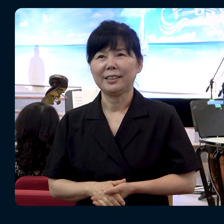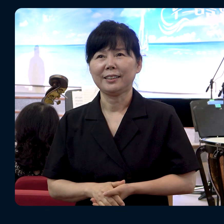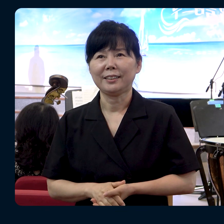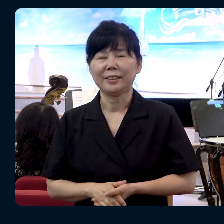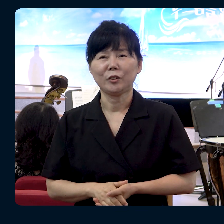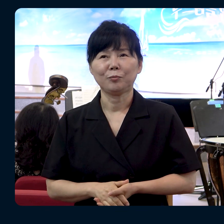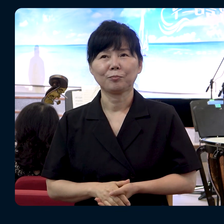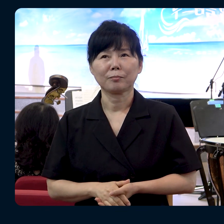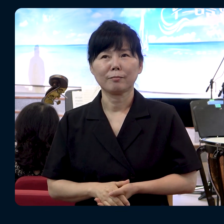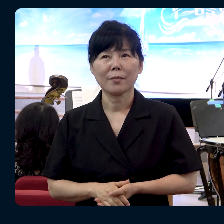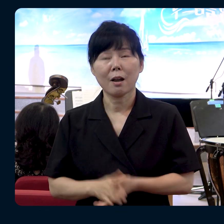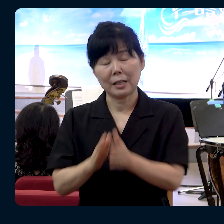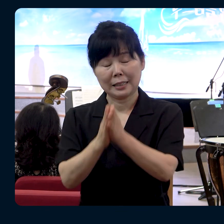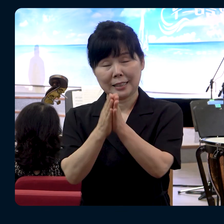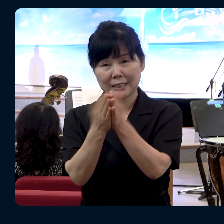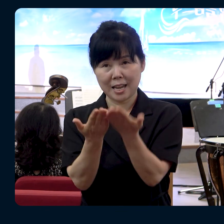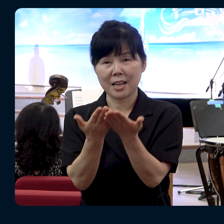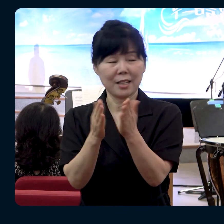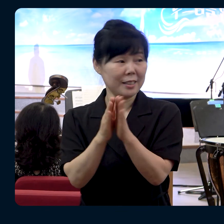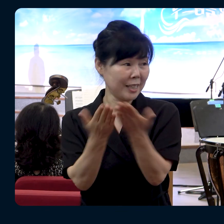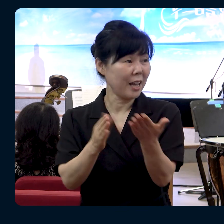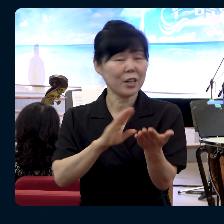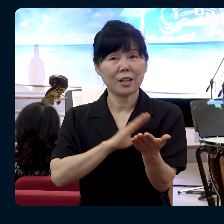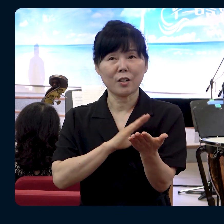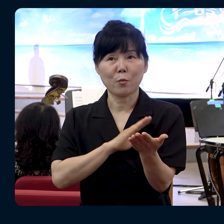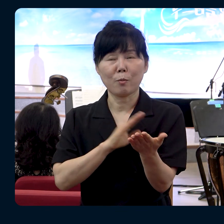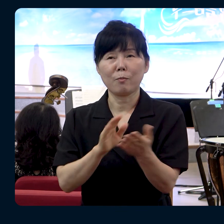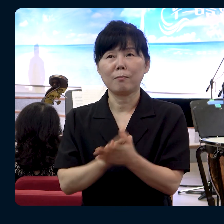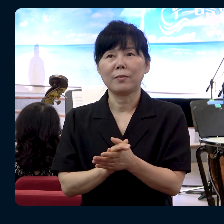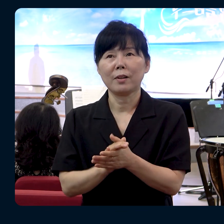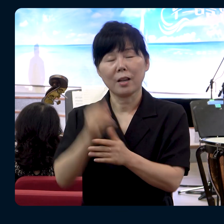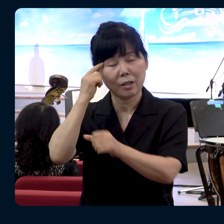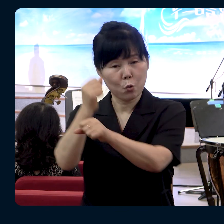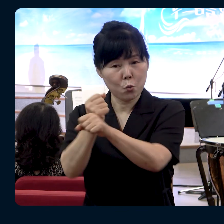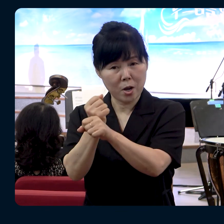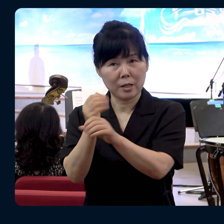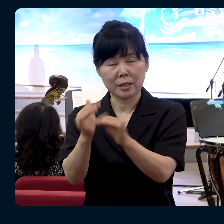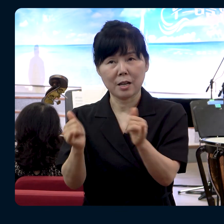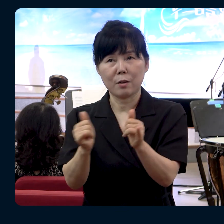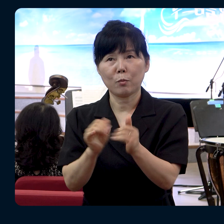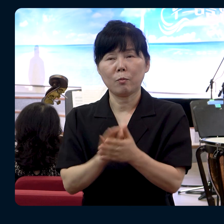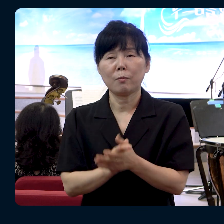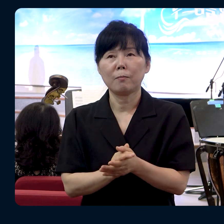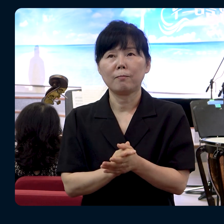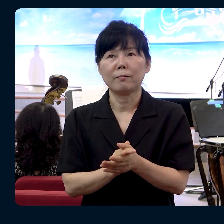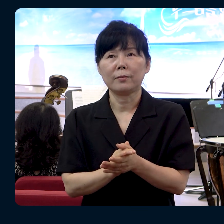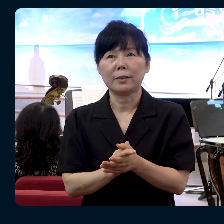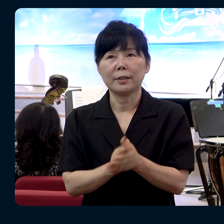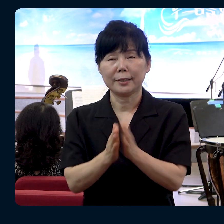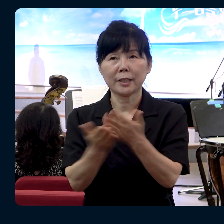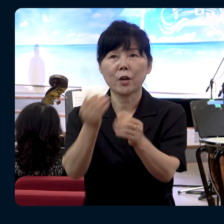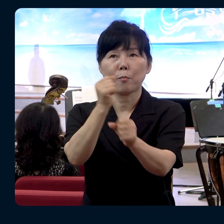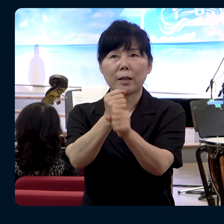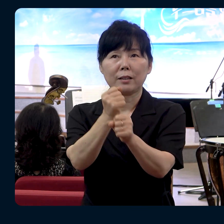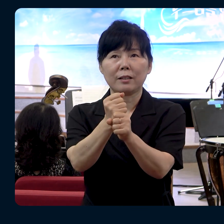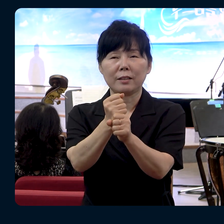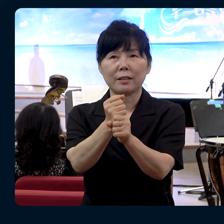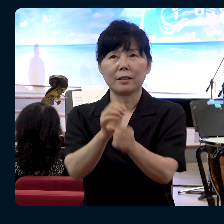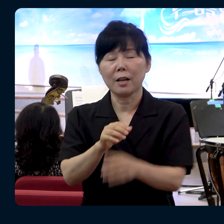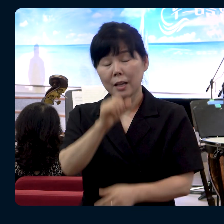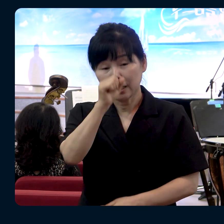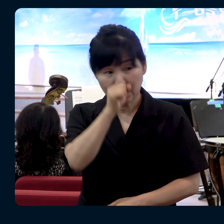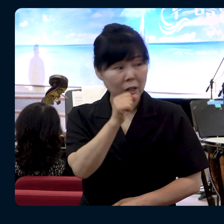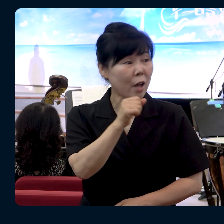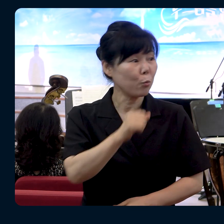데이비 폴리슨이라는 웨스트민스터 신학대학원의 상담학 교수셨던, 지금은 돌아가시고 없지만 그분이 쓴 선한 분노,